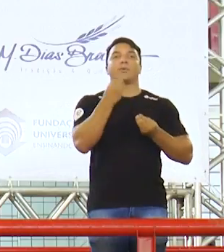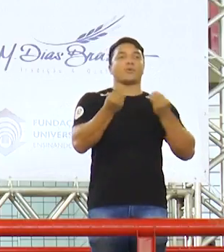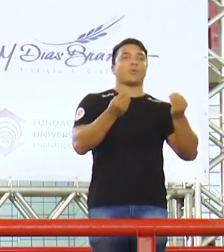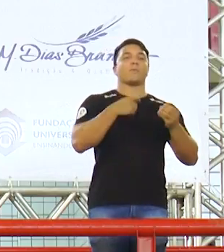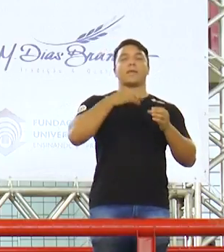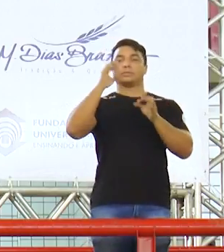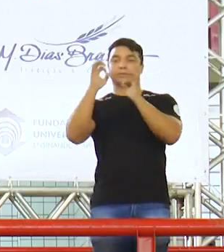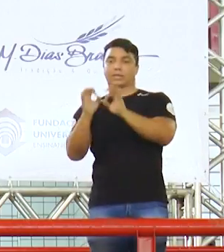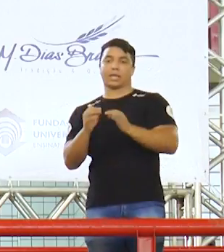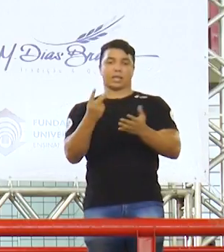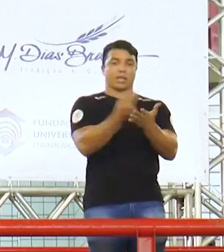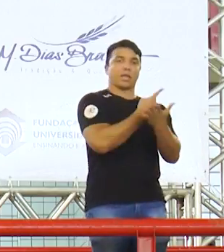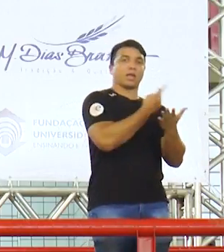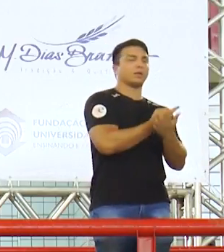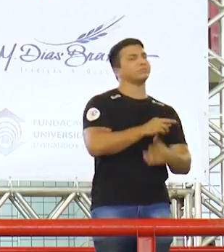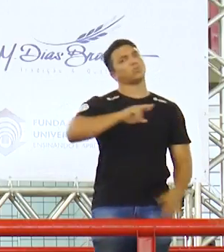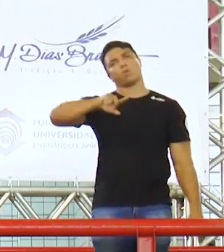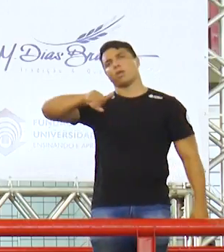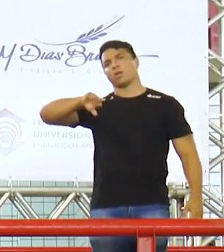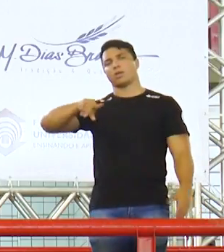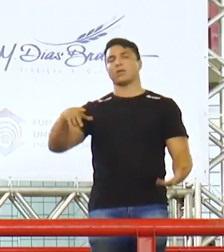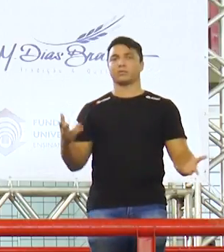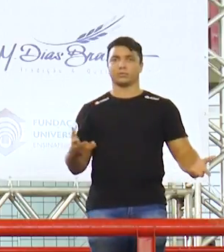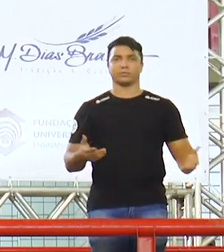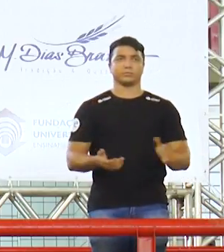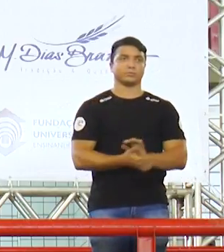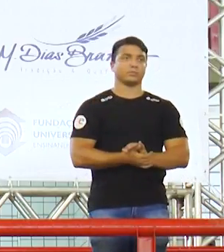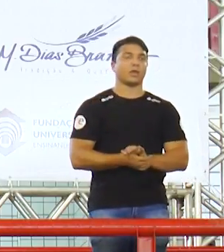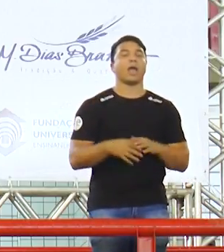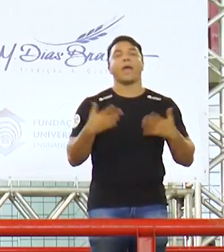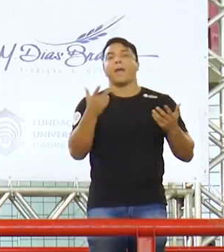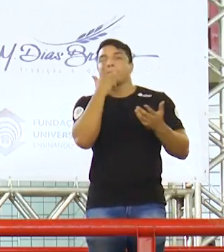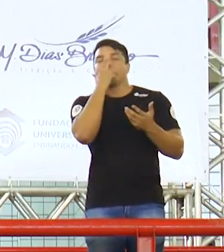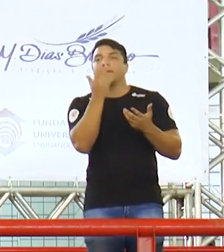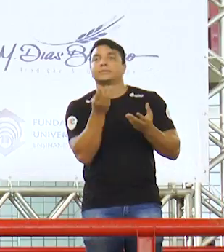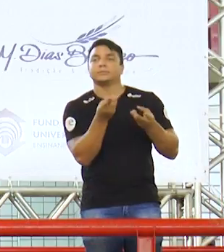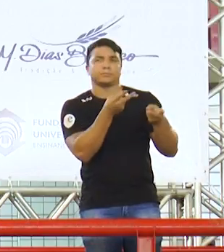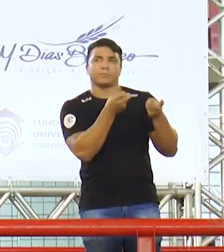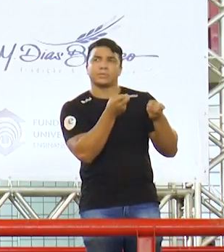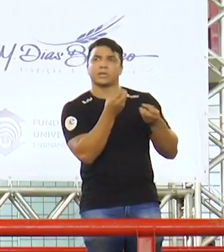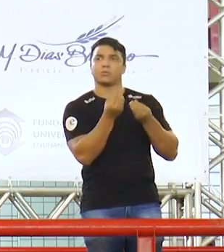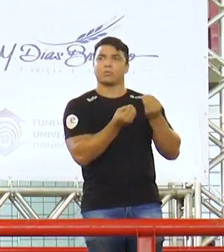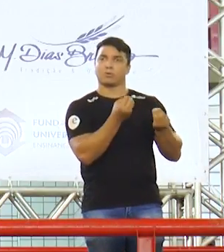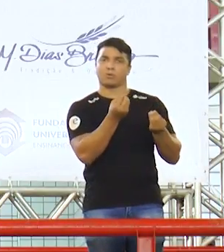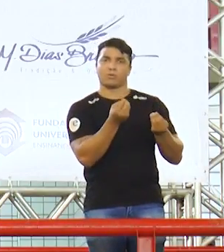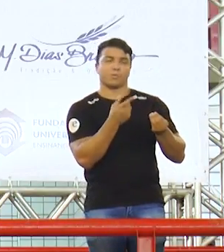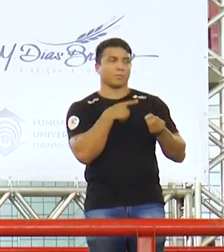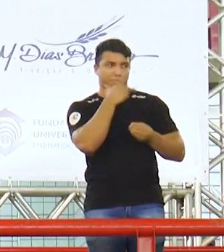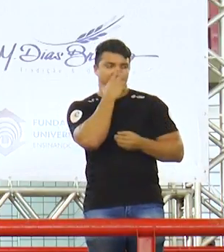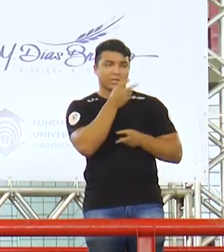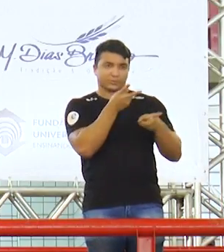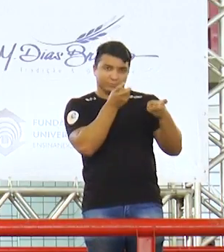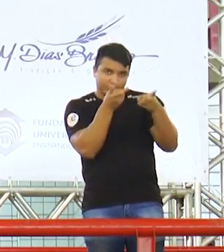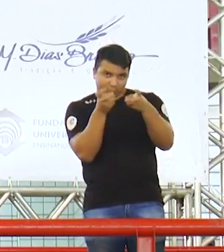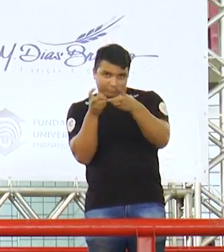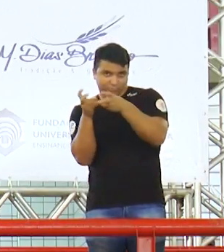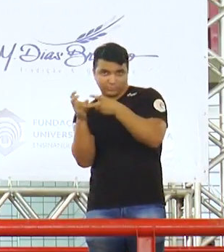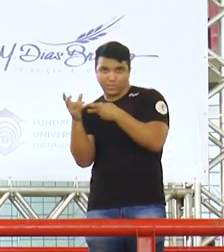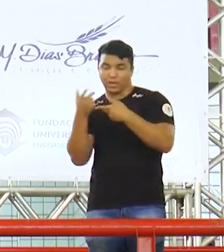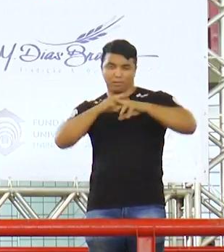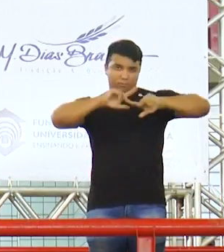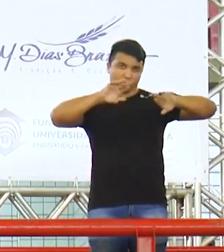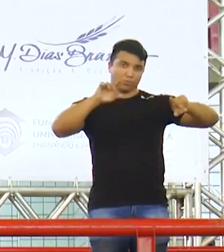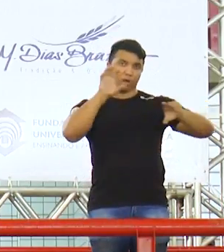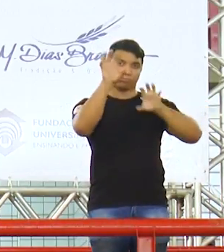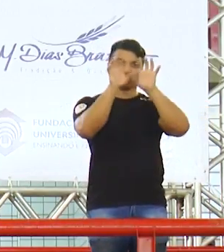de certo e errado. Não é assim. Aí você percebe isso observando o sotaque de